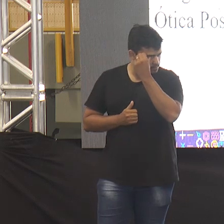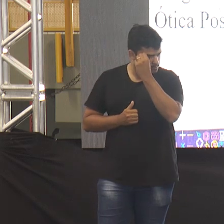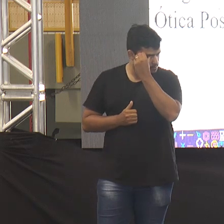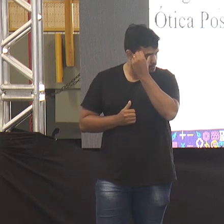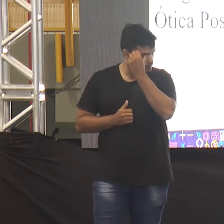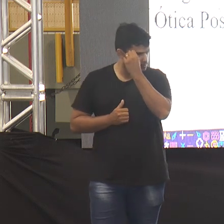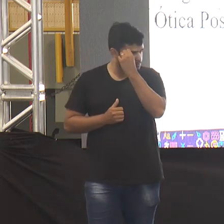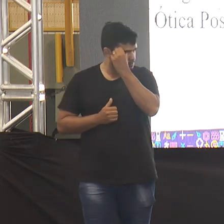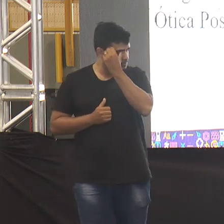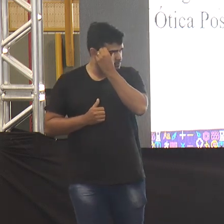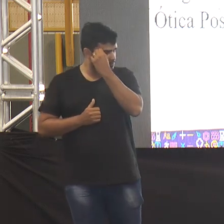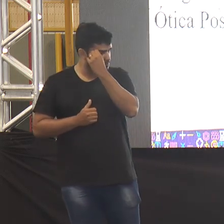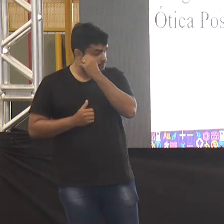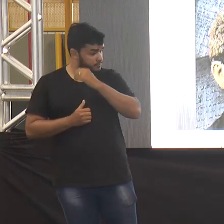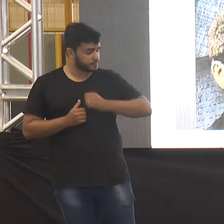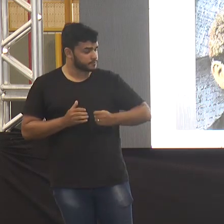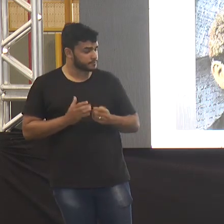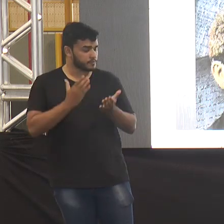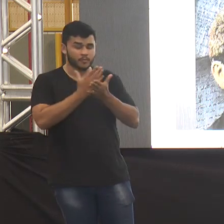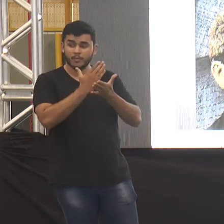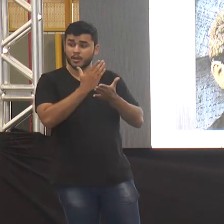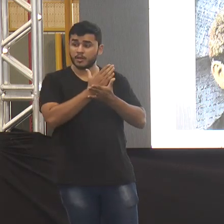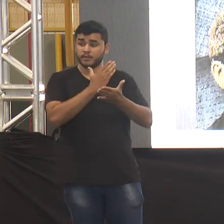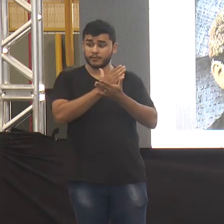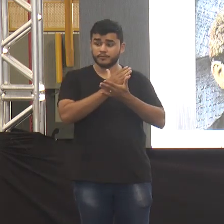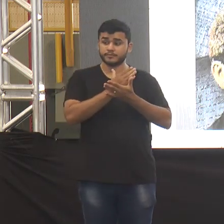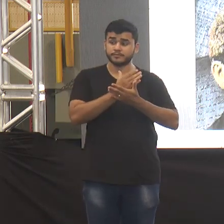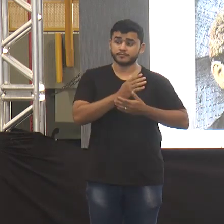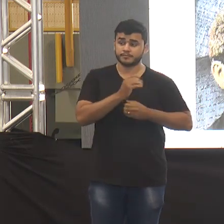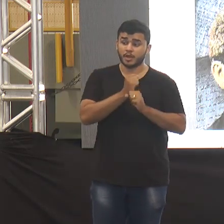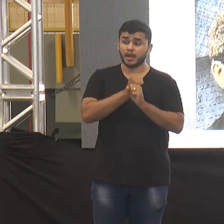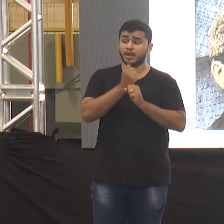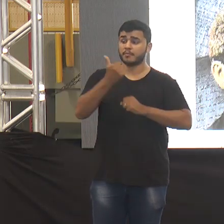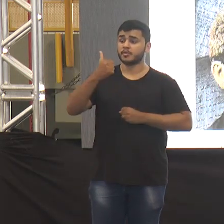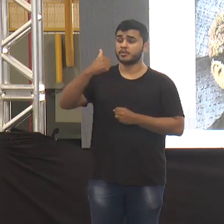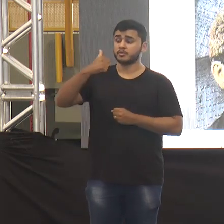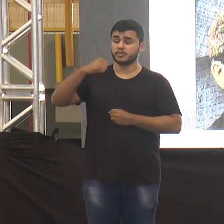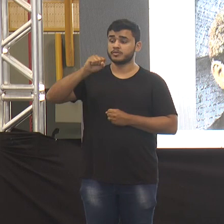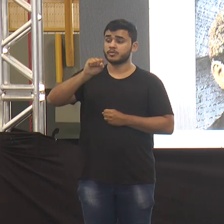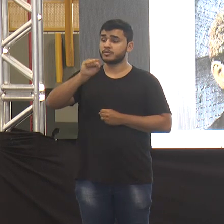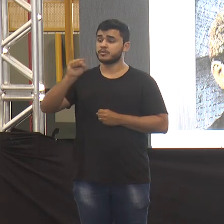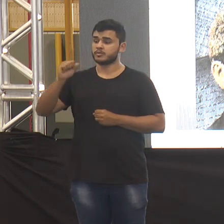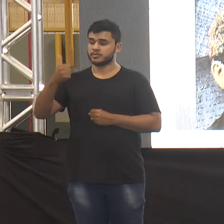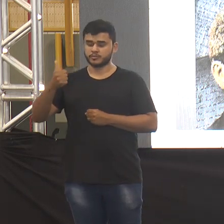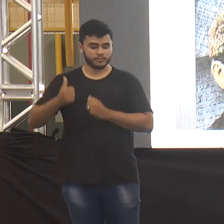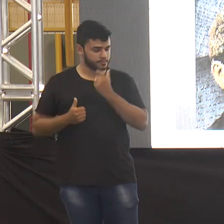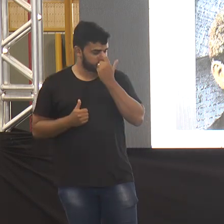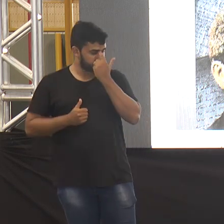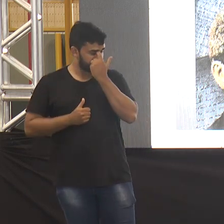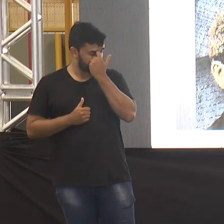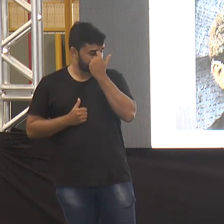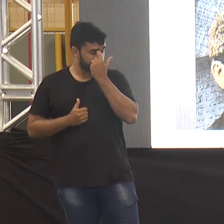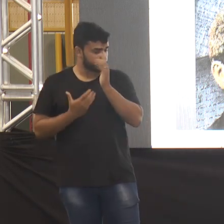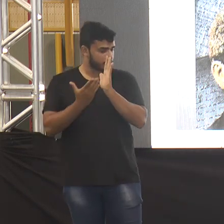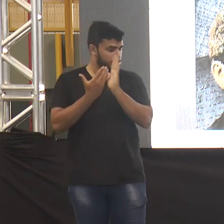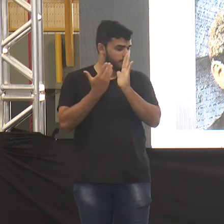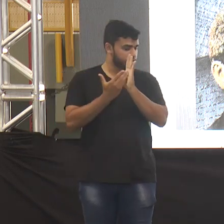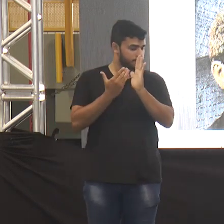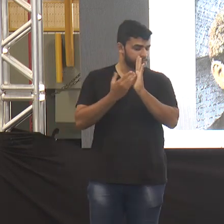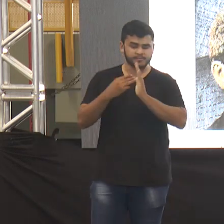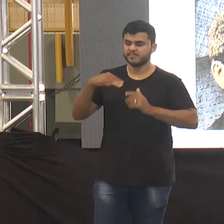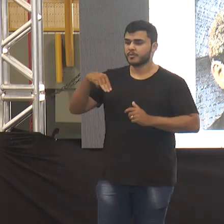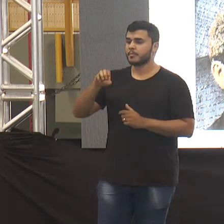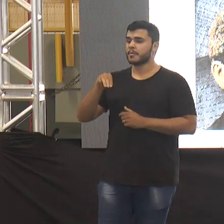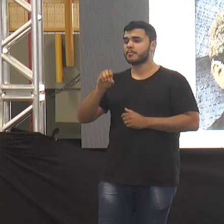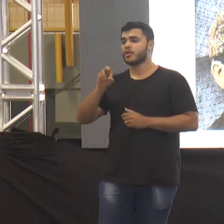ambas publicadas em 1881. Memórias Póstumas, primeira obra realista do Brasil,